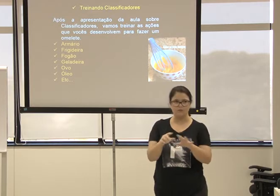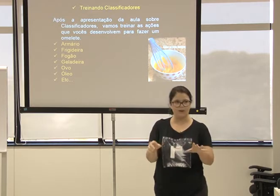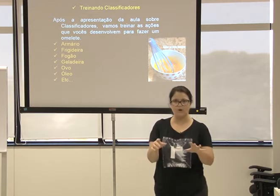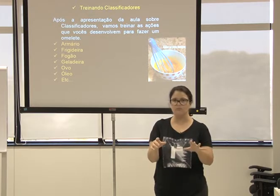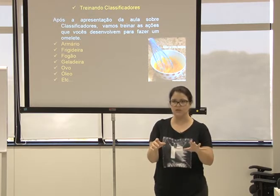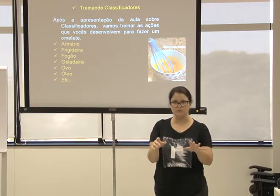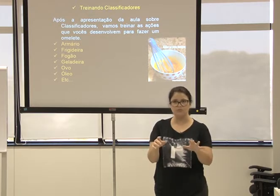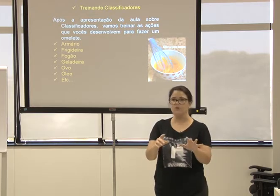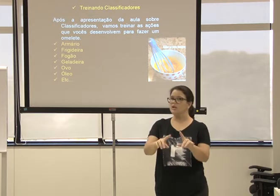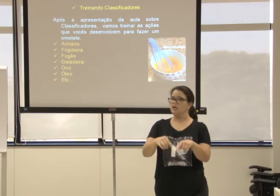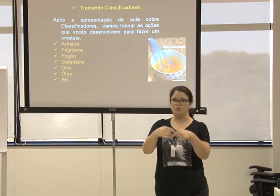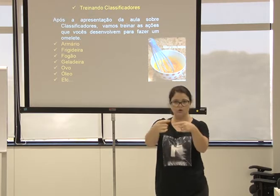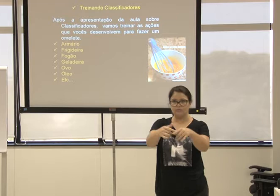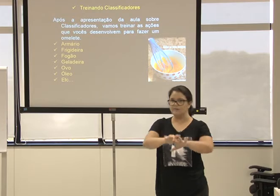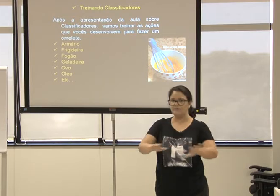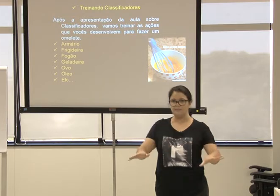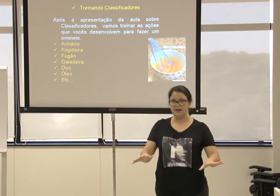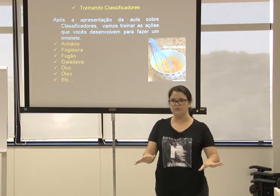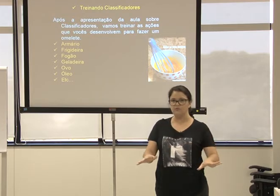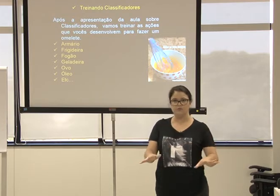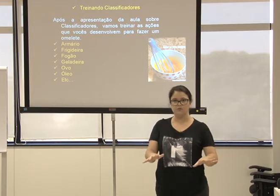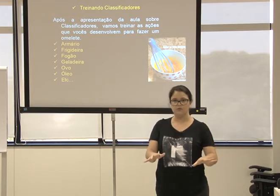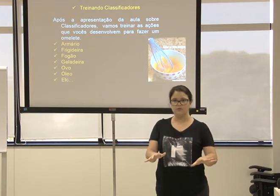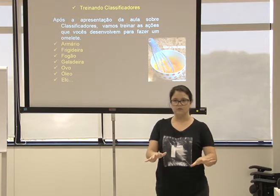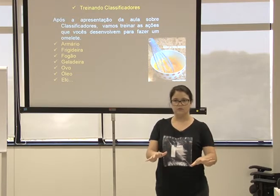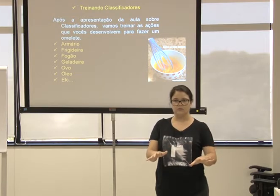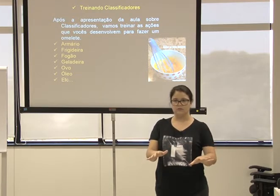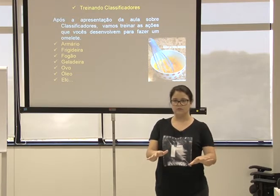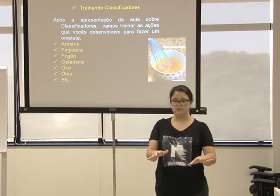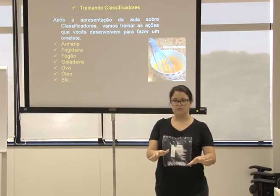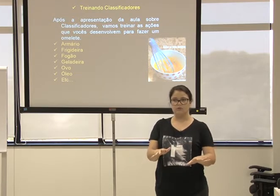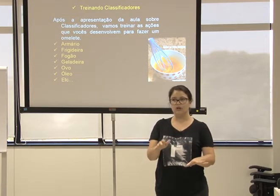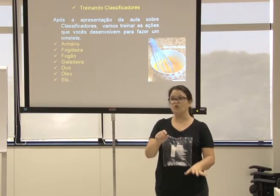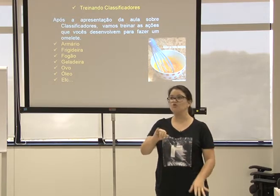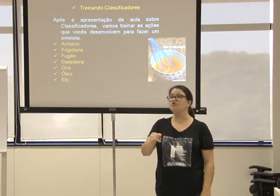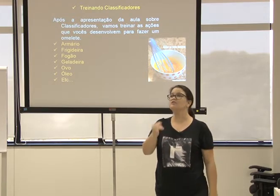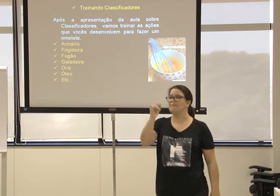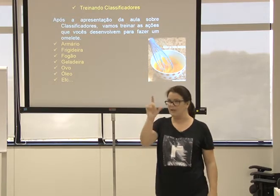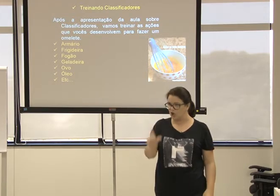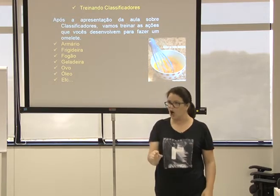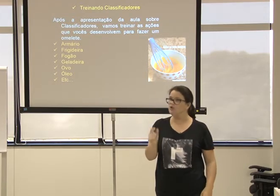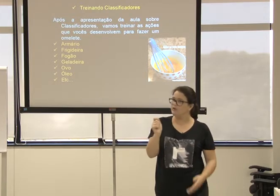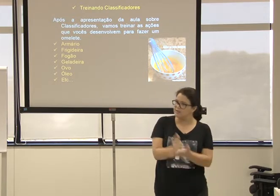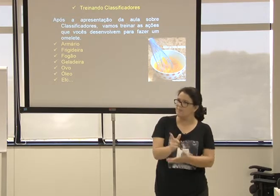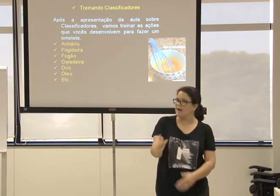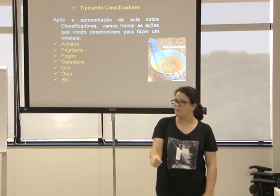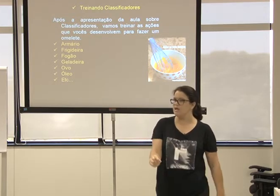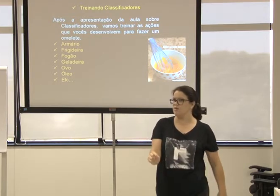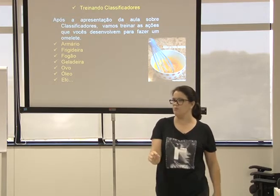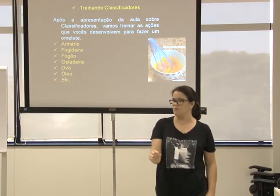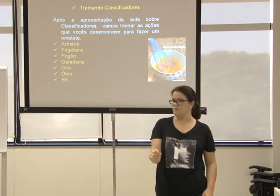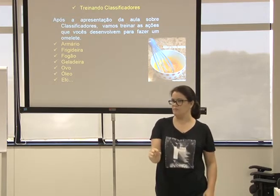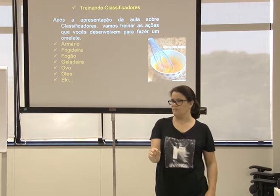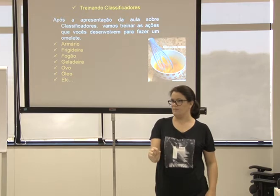pagar o mínimo e no outro mês você pagar tudo. Porque os juros é menor do que você pagar o mínimo. Essa é a dica?